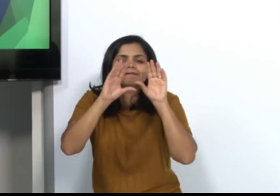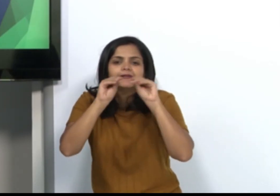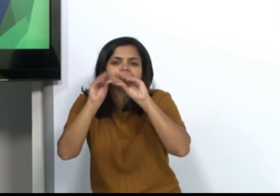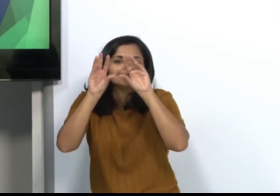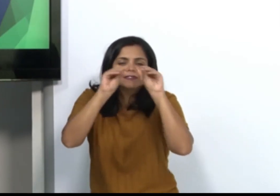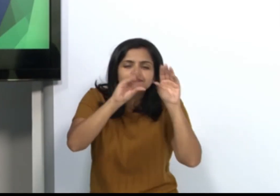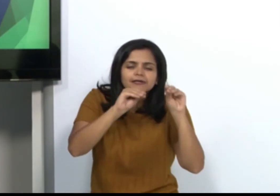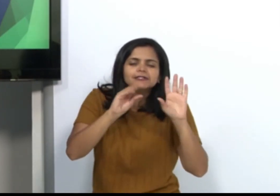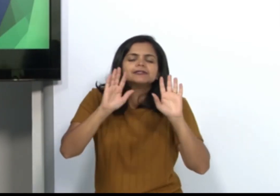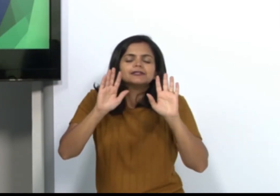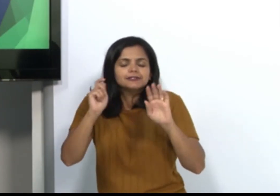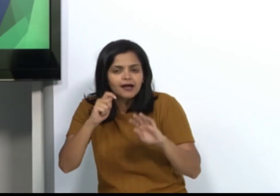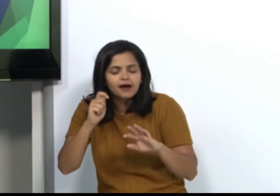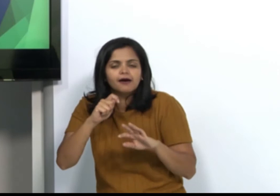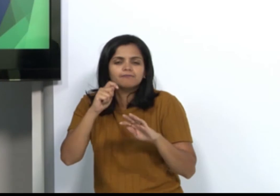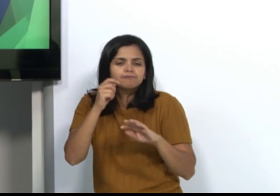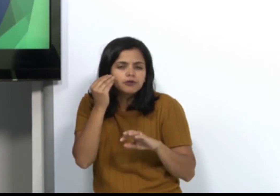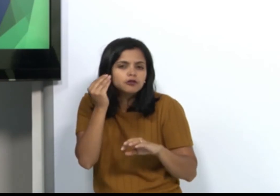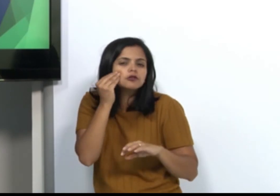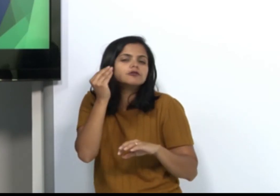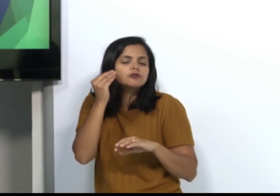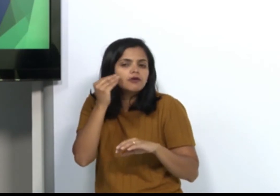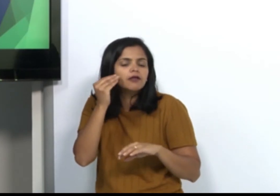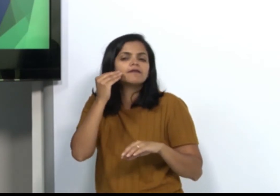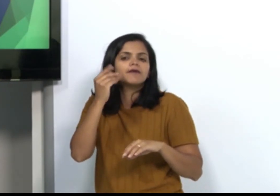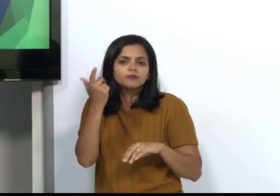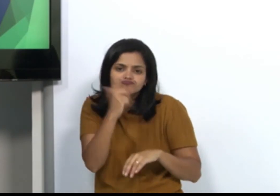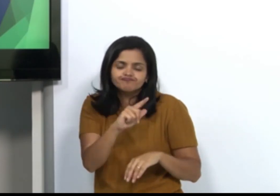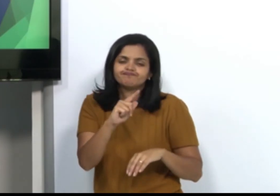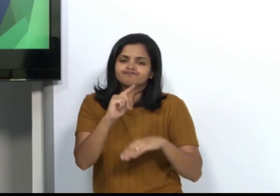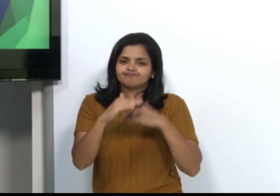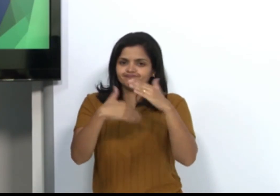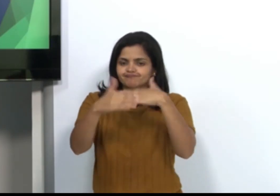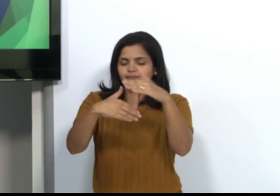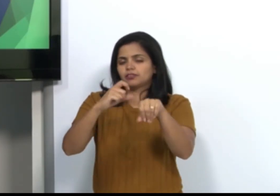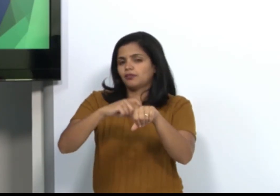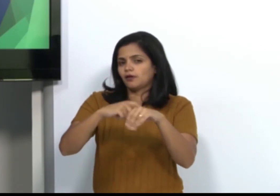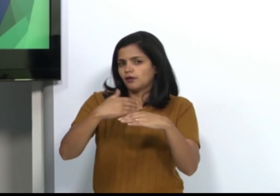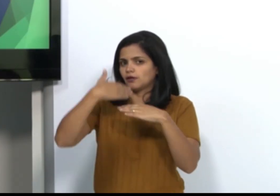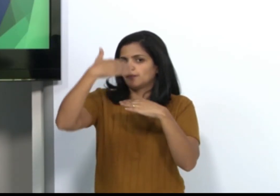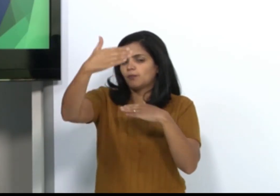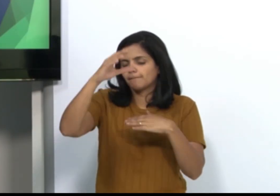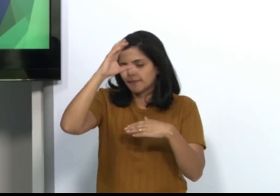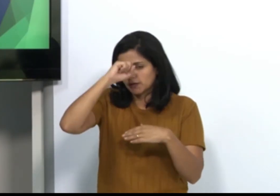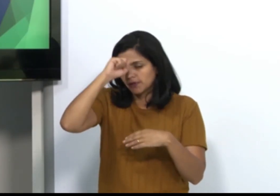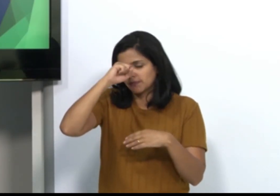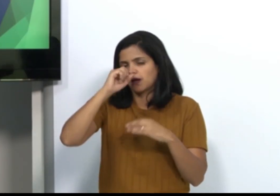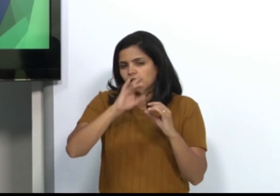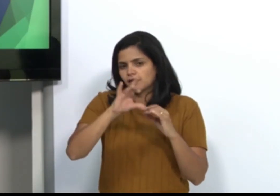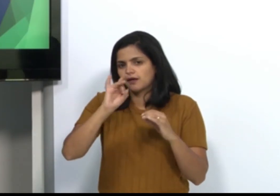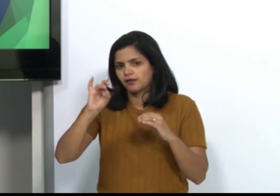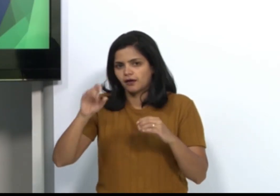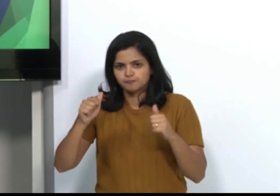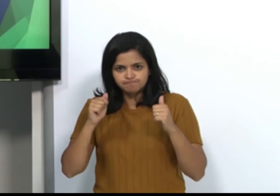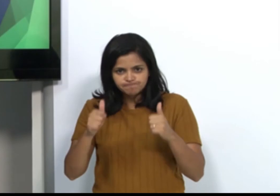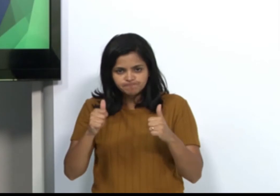viu? No processo de transcrição vocês vão conseguir, vocês vão tentando e com o tempo você vai ter facilidade, vocês vão aprender,